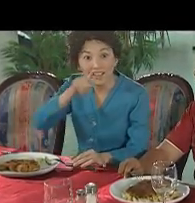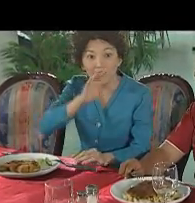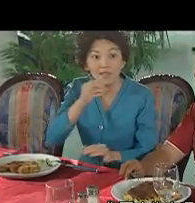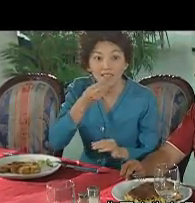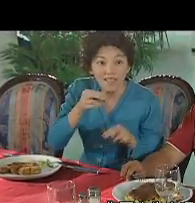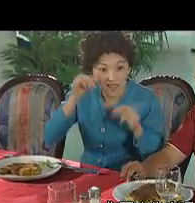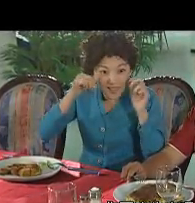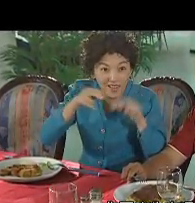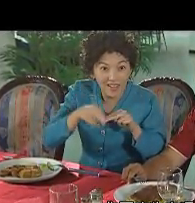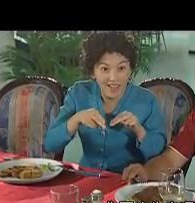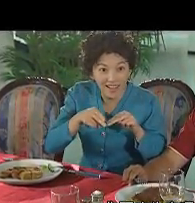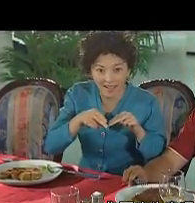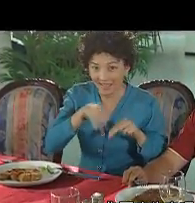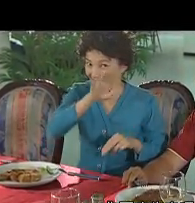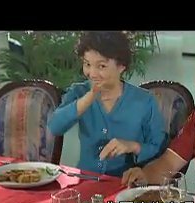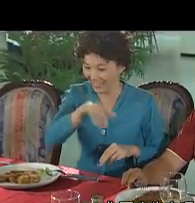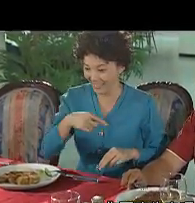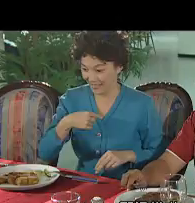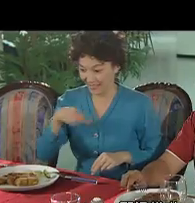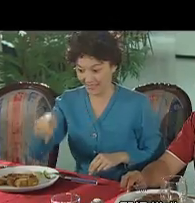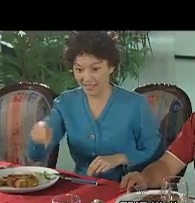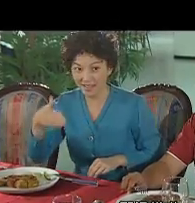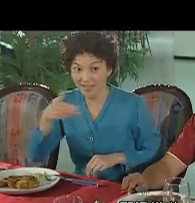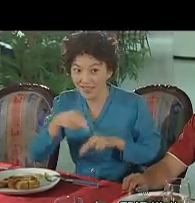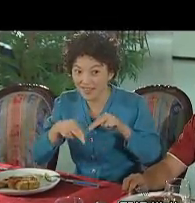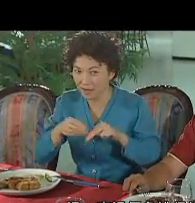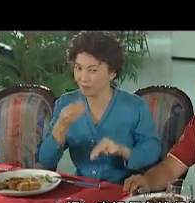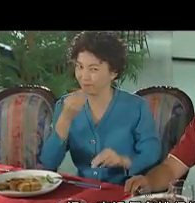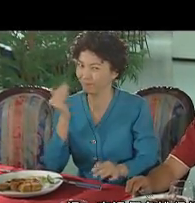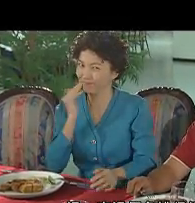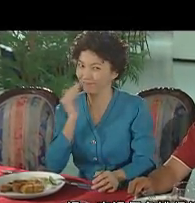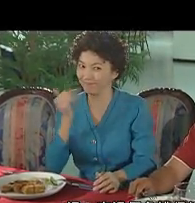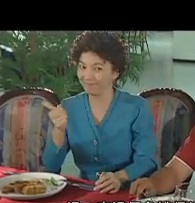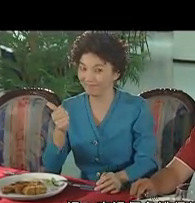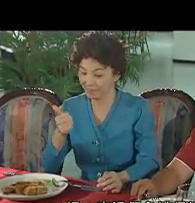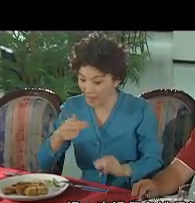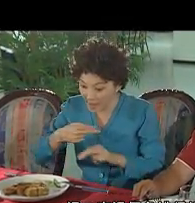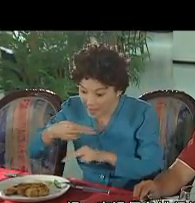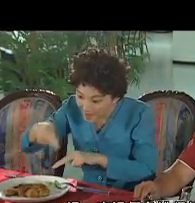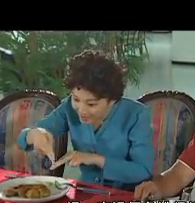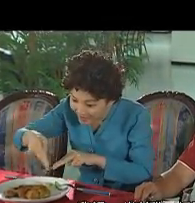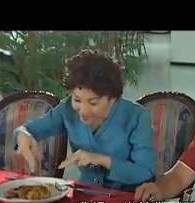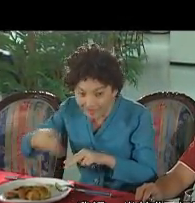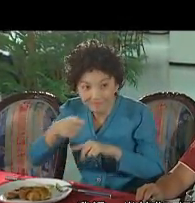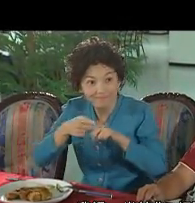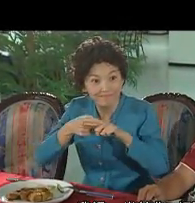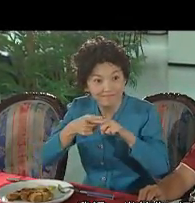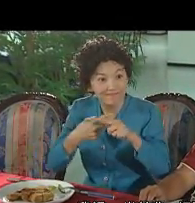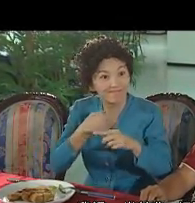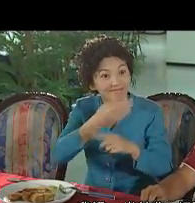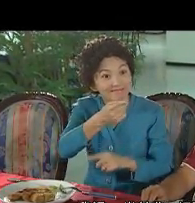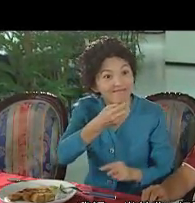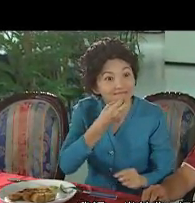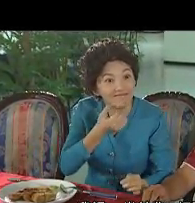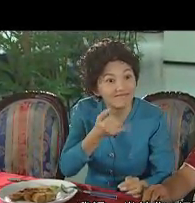哦 你不出牛肉那这样啦这一家这个鱼排很好吃呢我这一半给你好不好